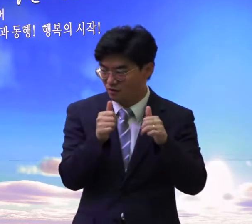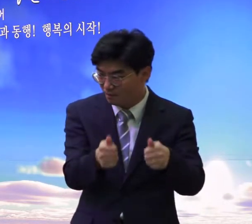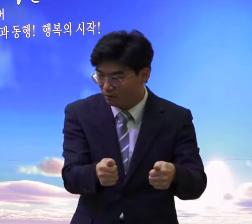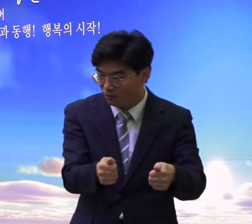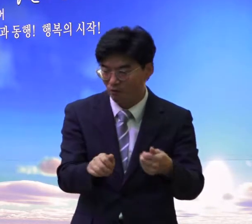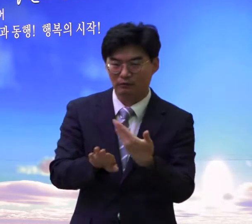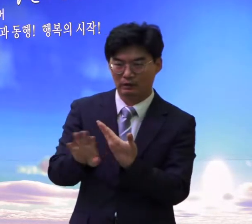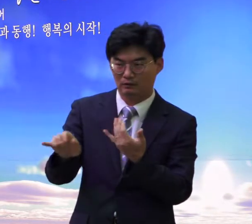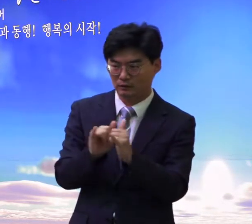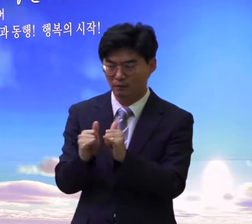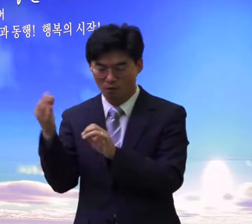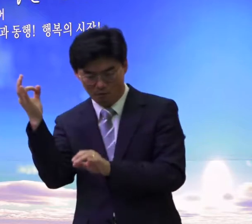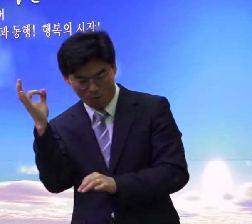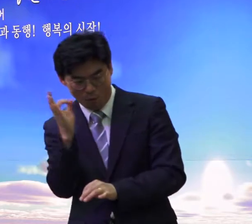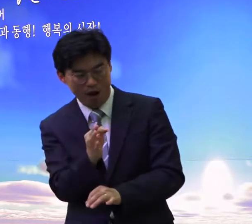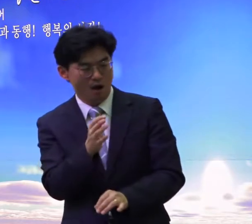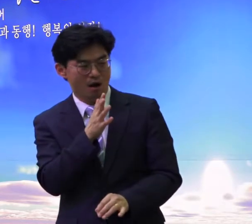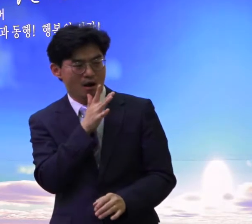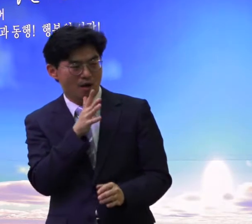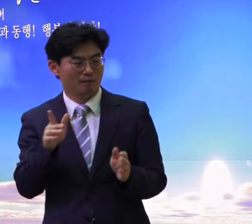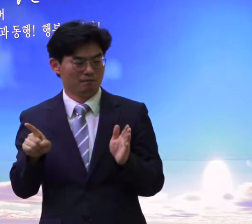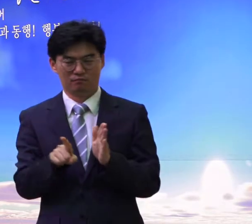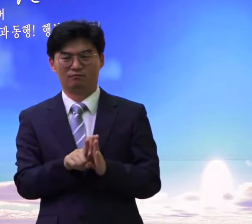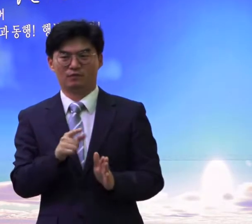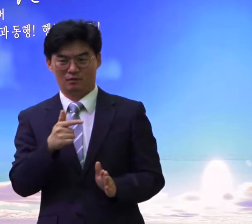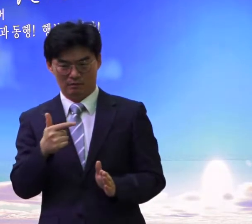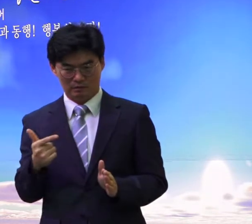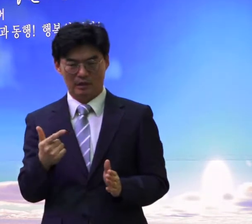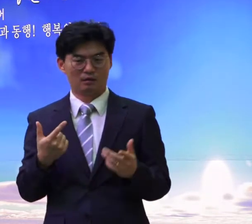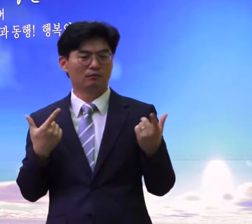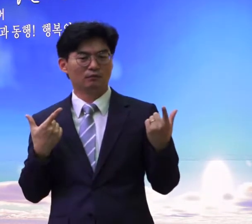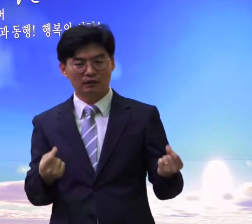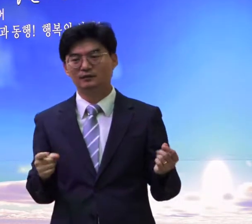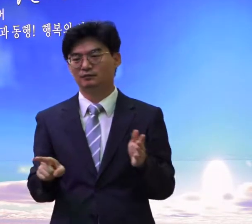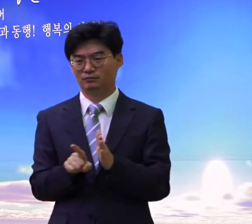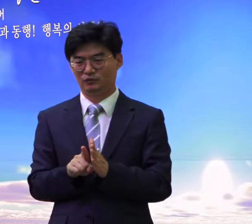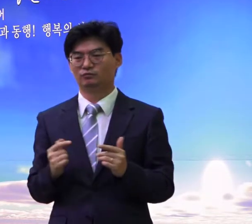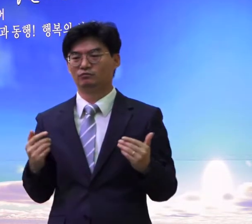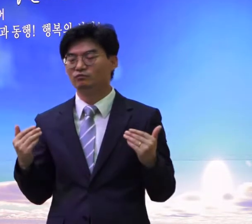사랑하게 되었고 그들도 다윗과 함께 성장해 갔습니다.